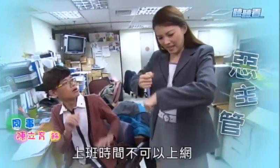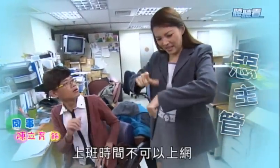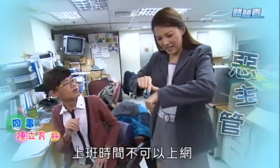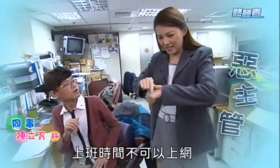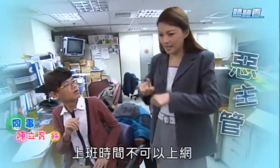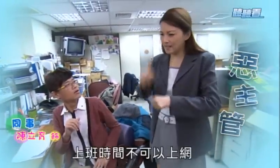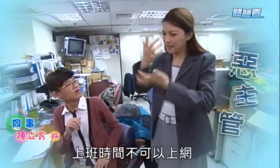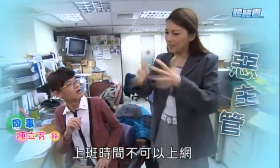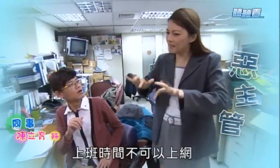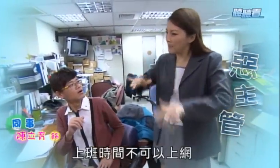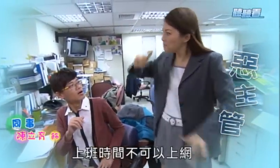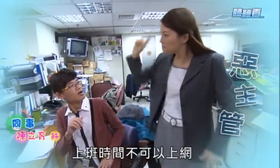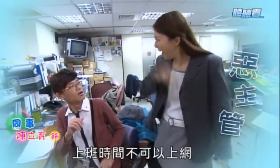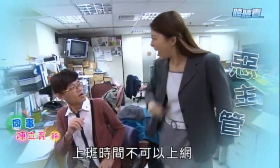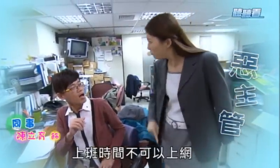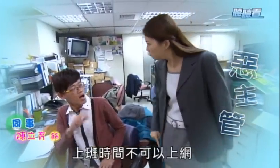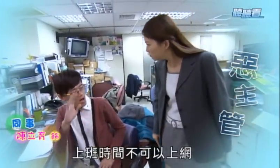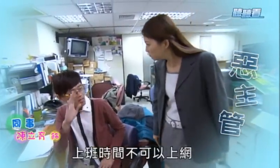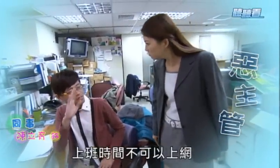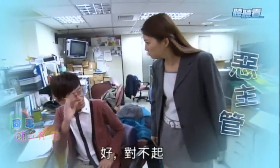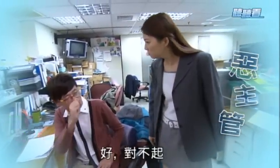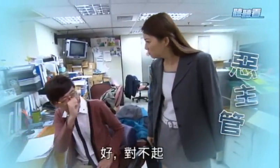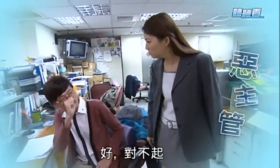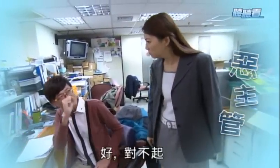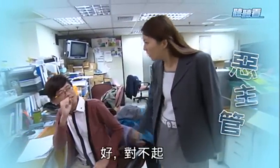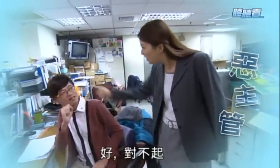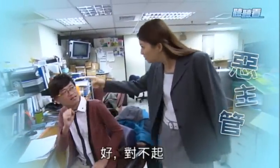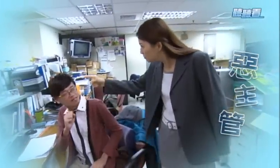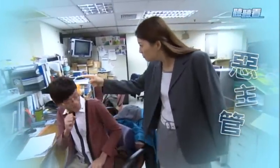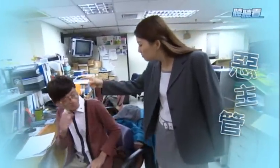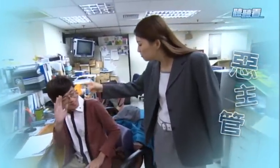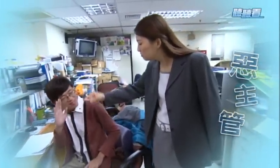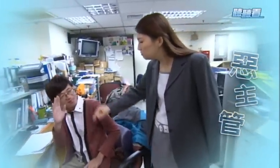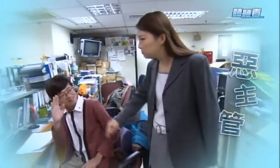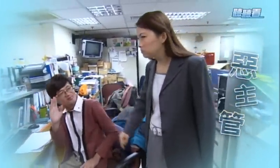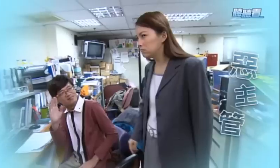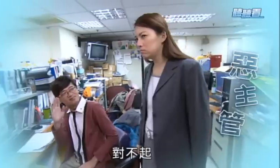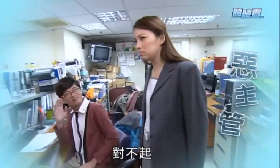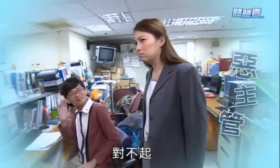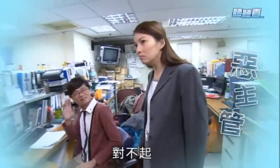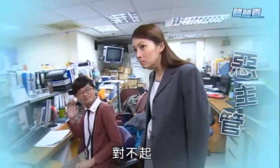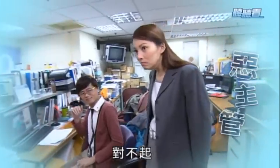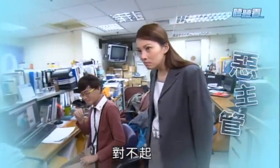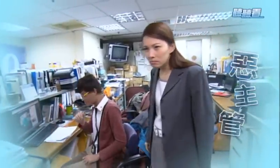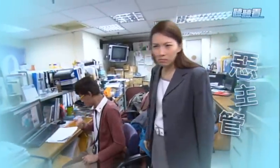上班时间不可以上网。 好，对不起，对不起。